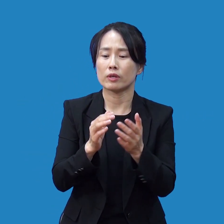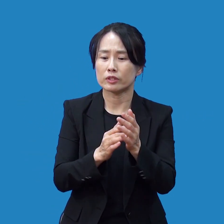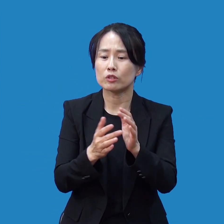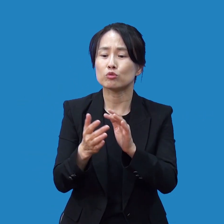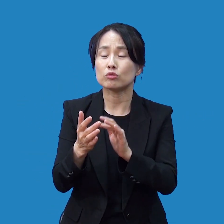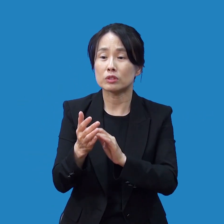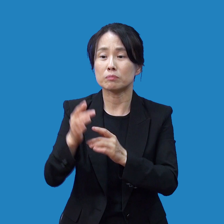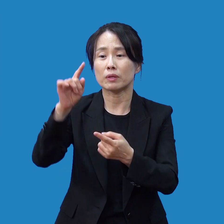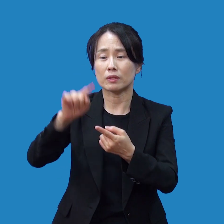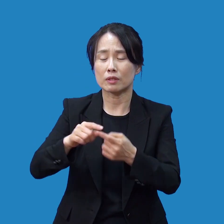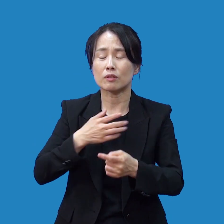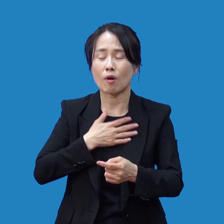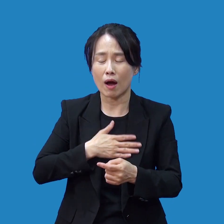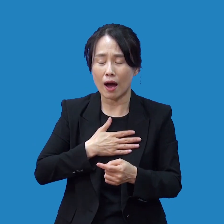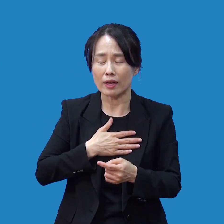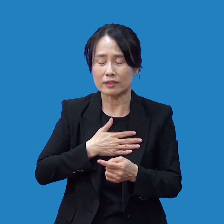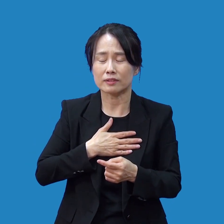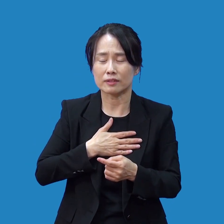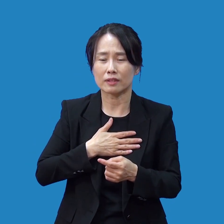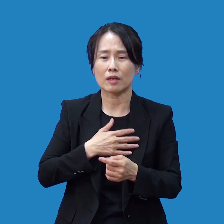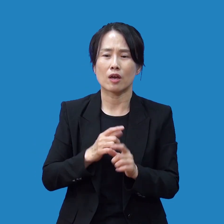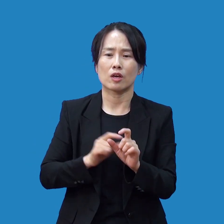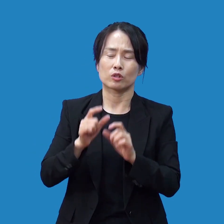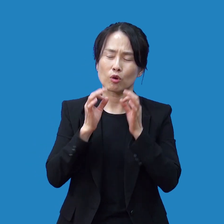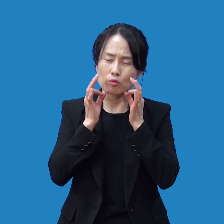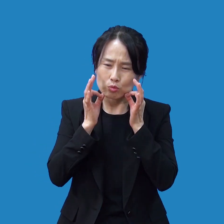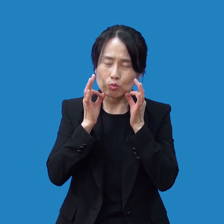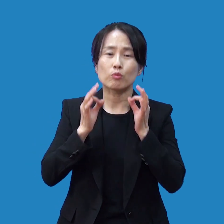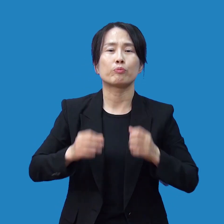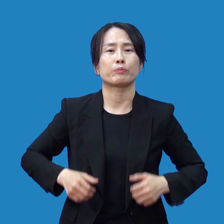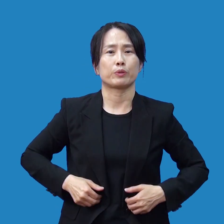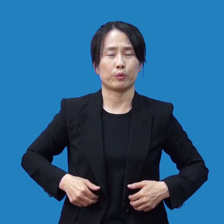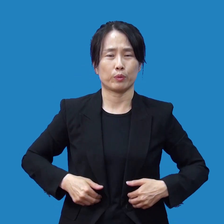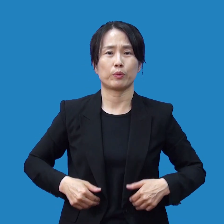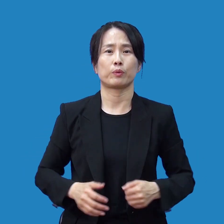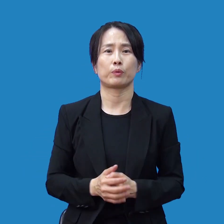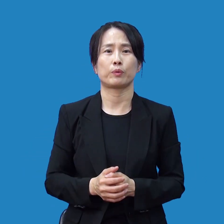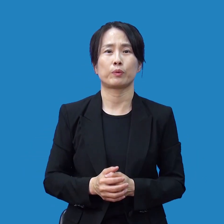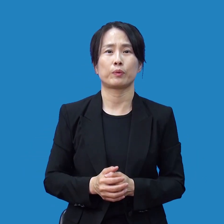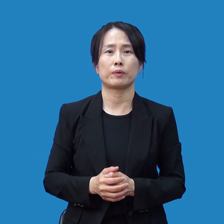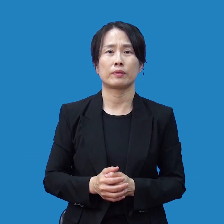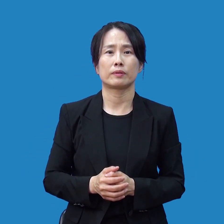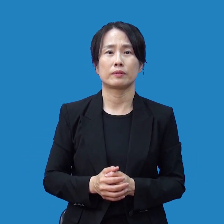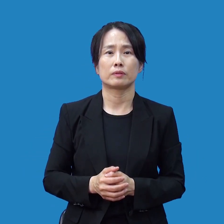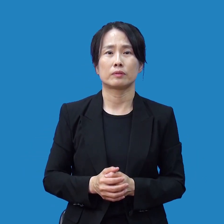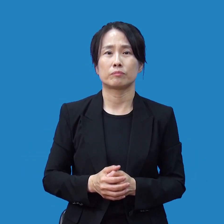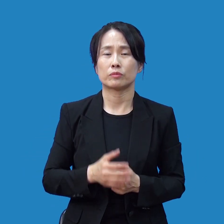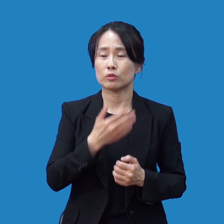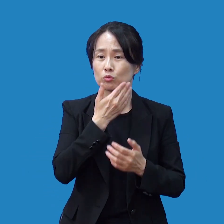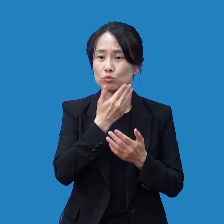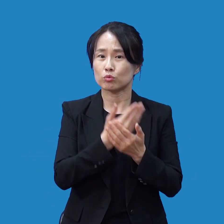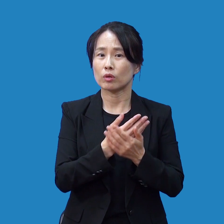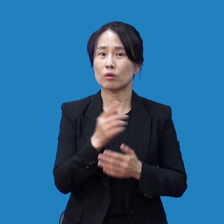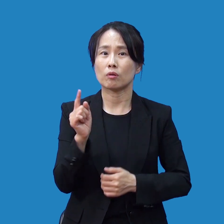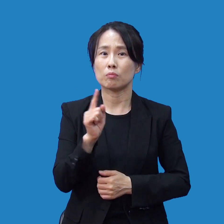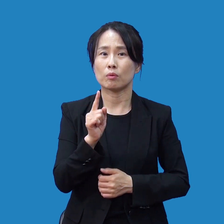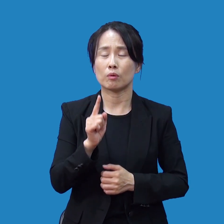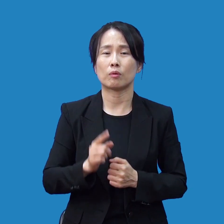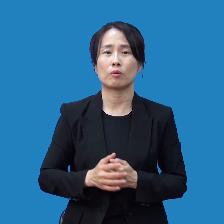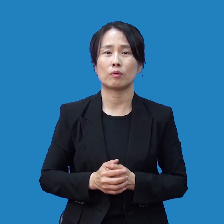더 힘써 자라나야 합니다. 여기에 중요한 사실이 있습니다. 그러면 우리가